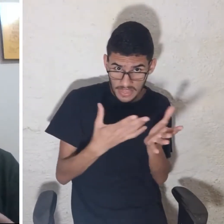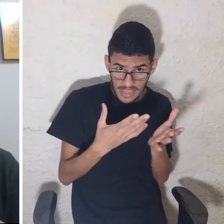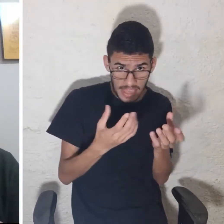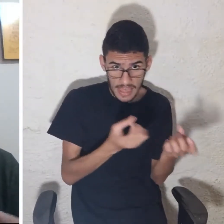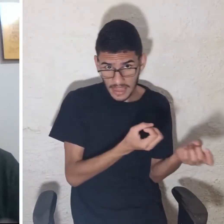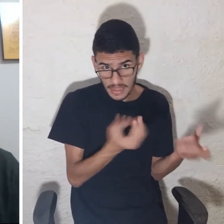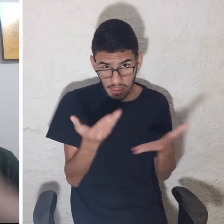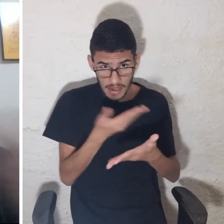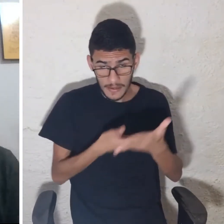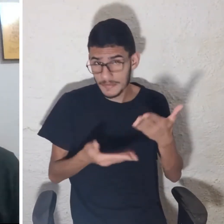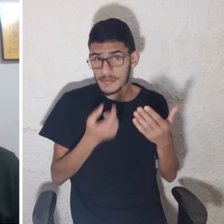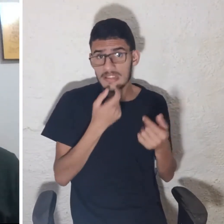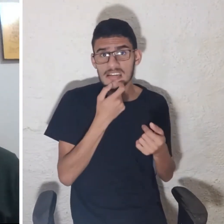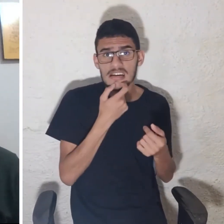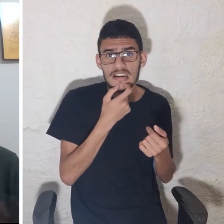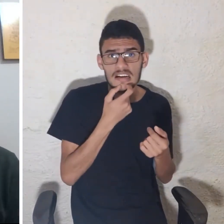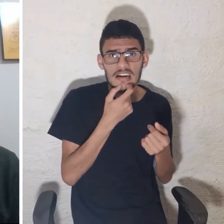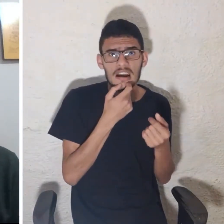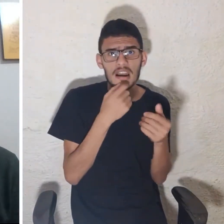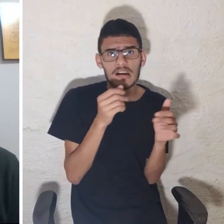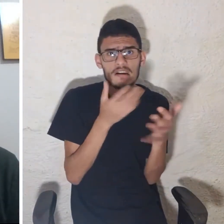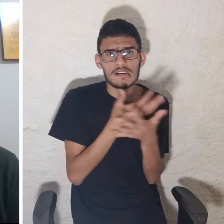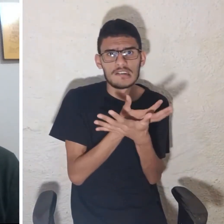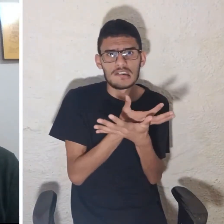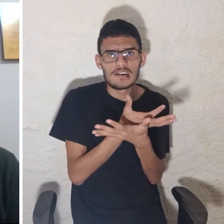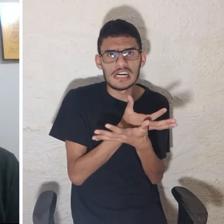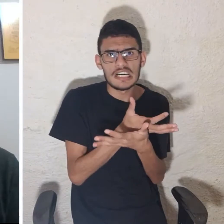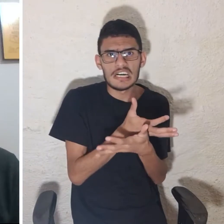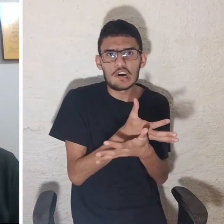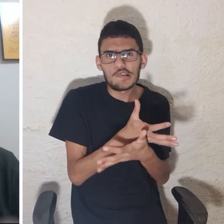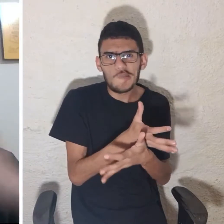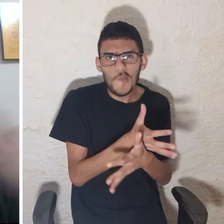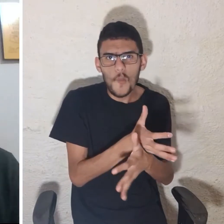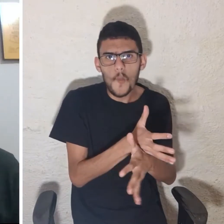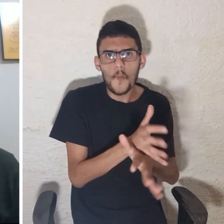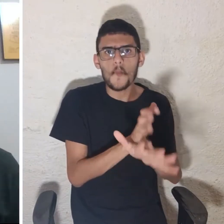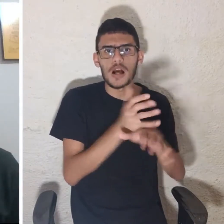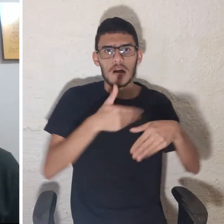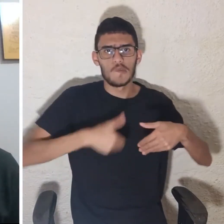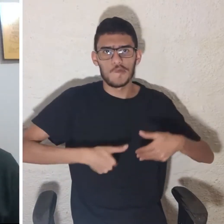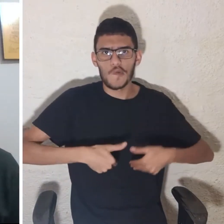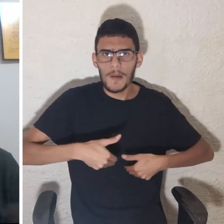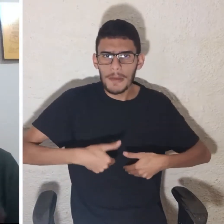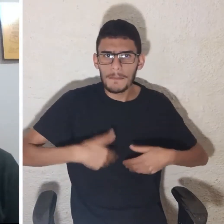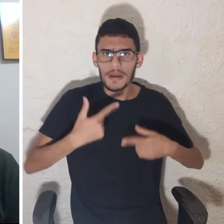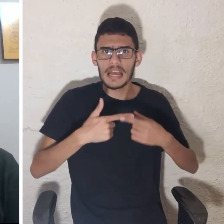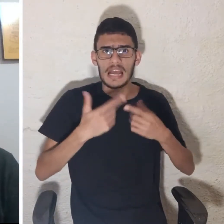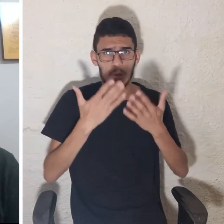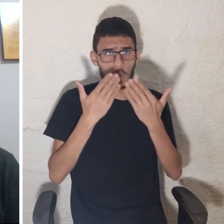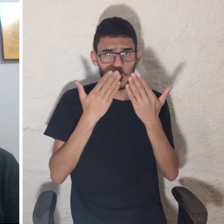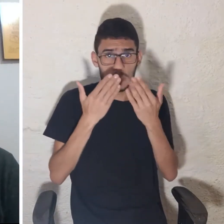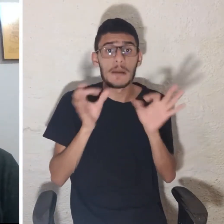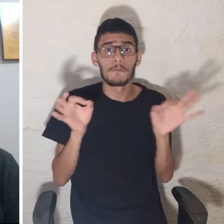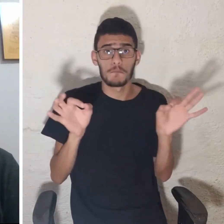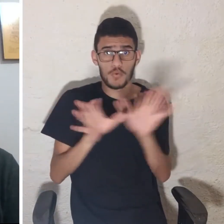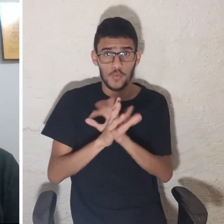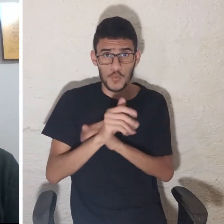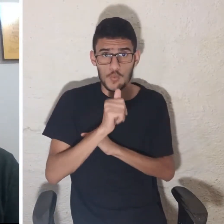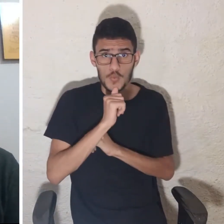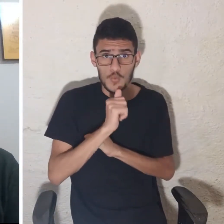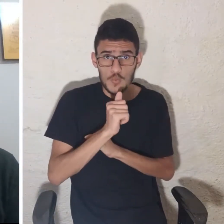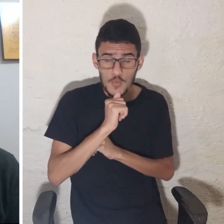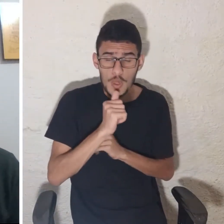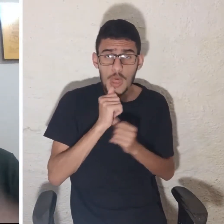dos ingleses, os ingleses iam acabar morrendo lá, né, de fome, porque talvez aquilo que existia na Inglaterra não fosse